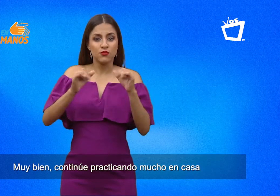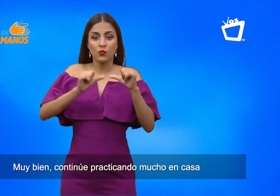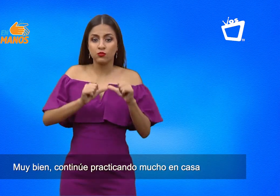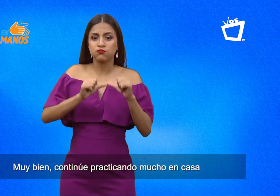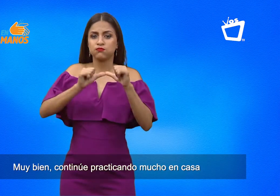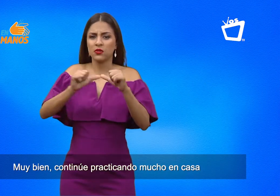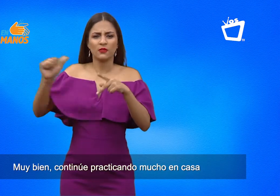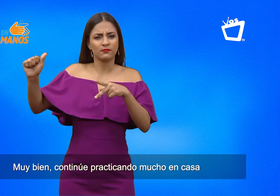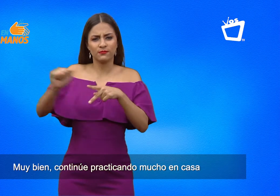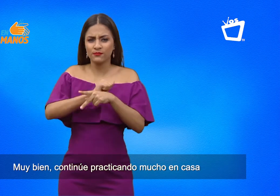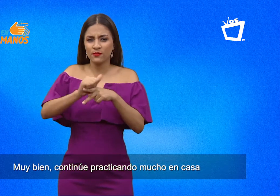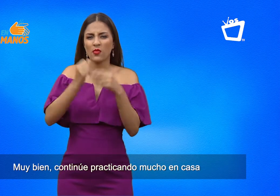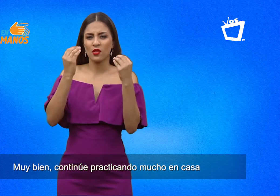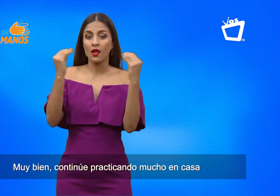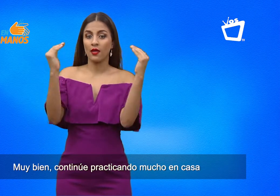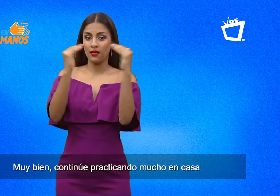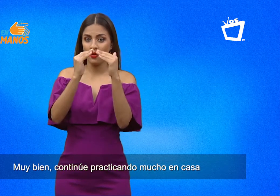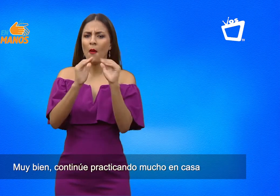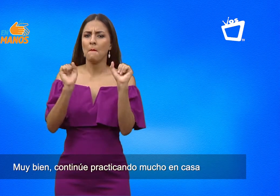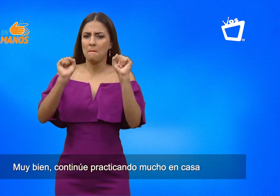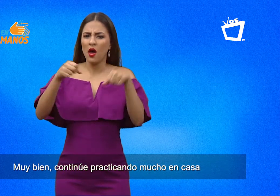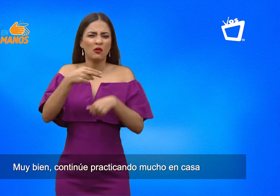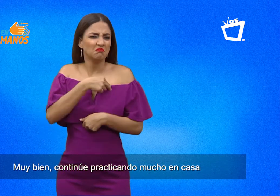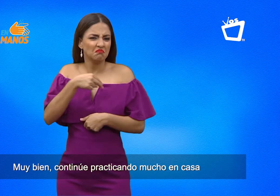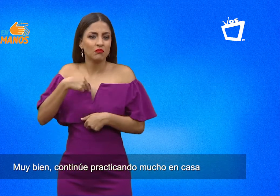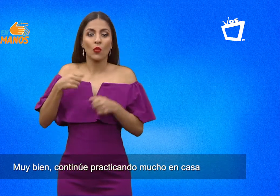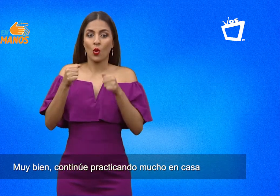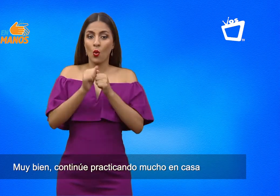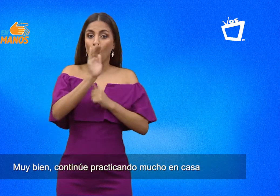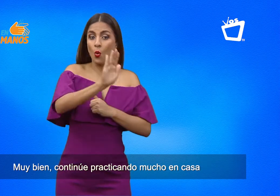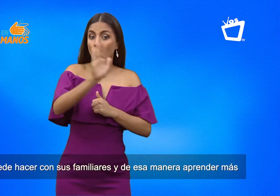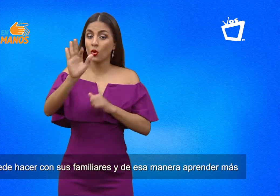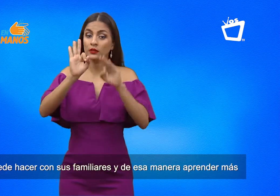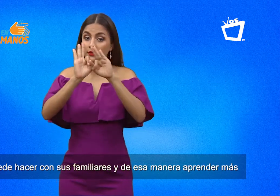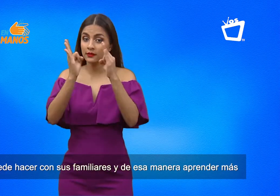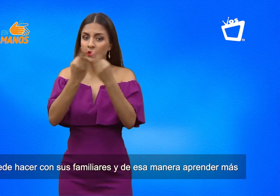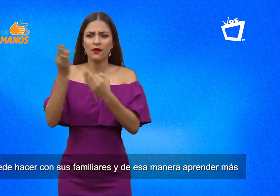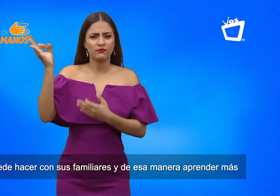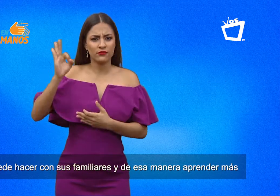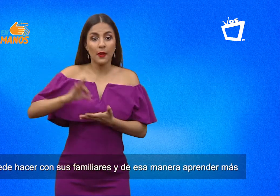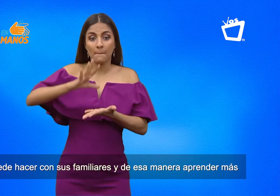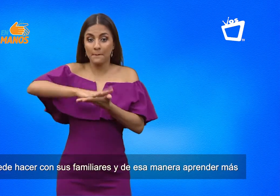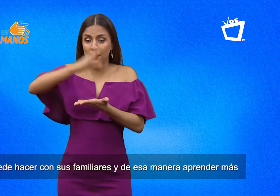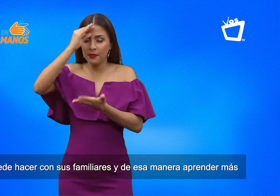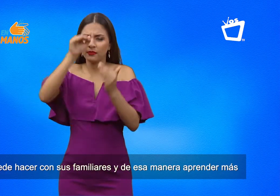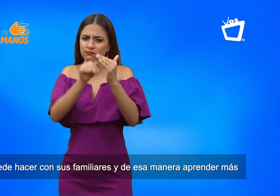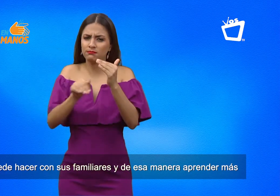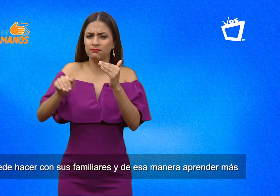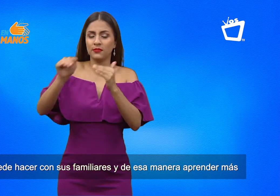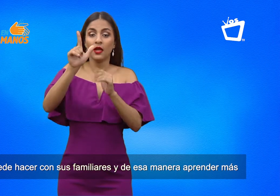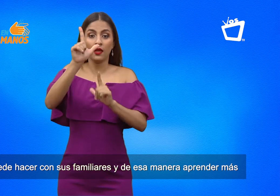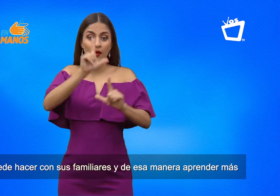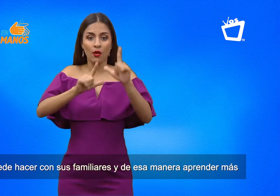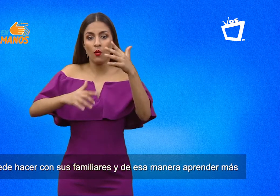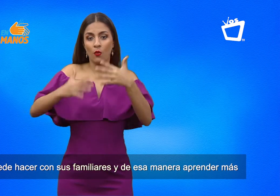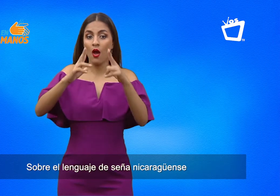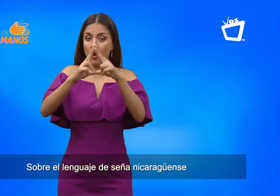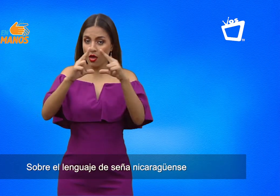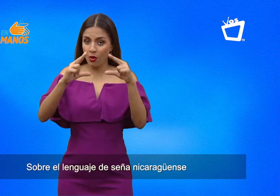muy bien contenida practicando mucho en casa lo puede hacer con sus familiares y de esa manera aprender más sobre el